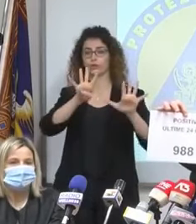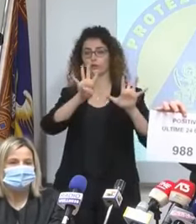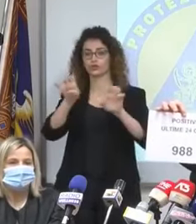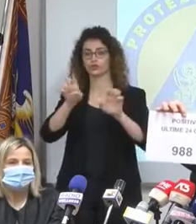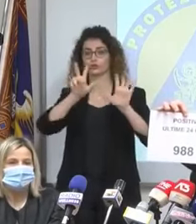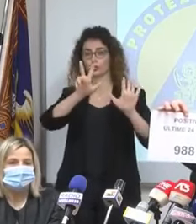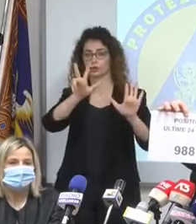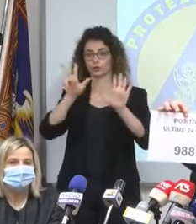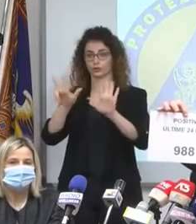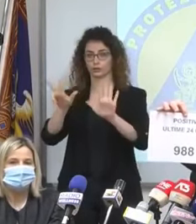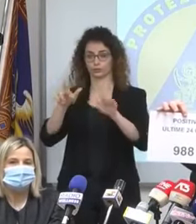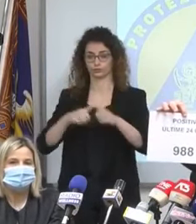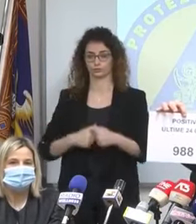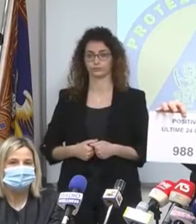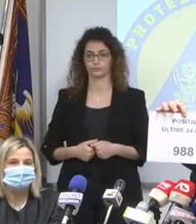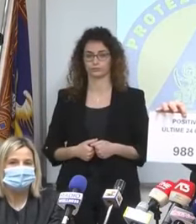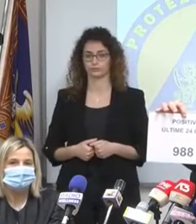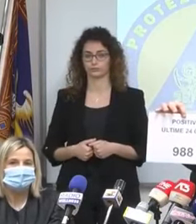988,